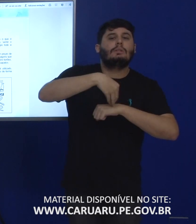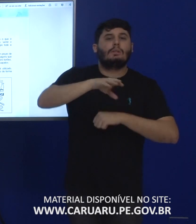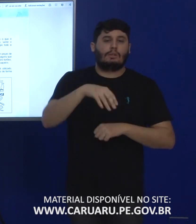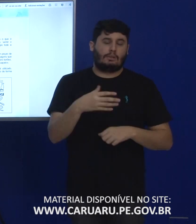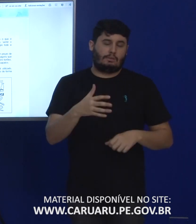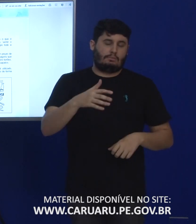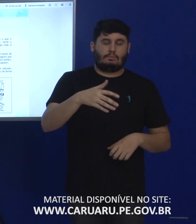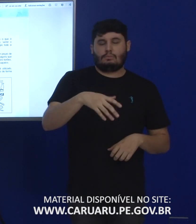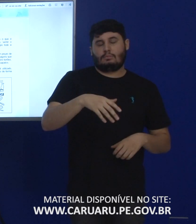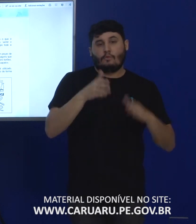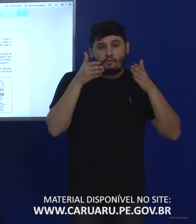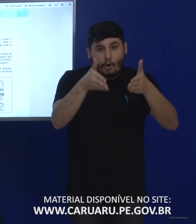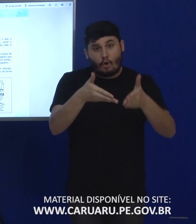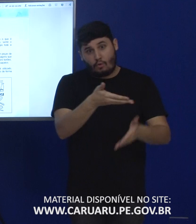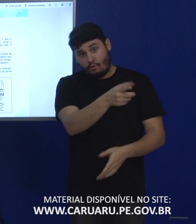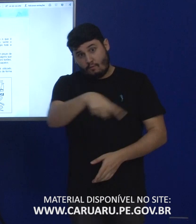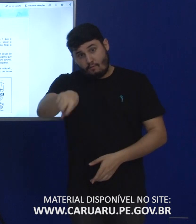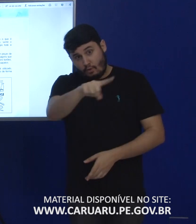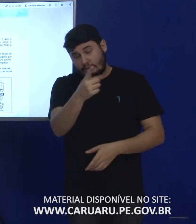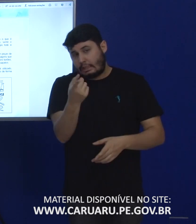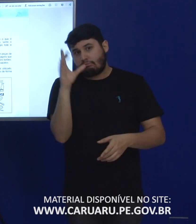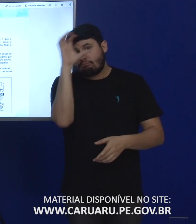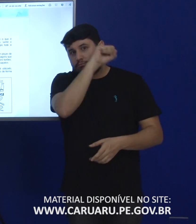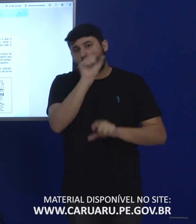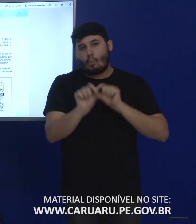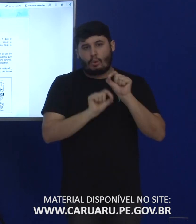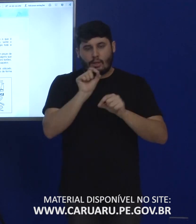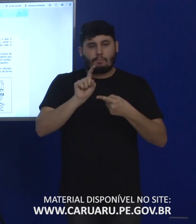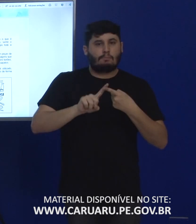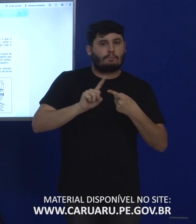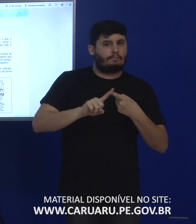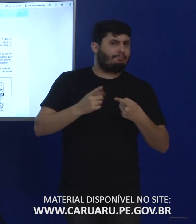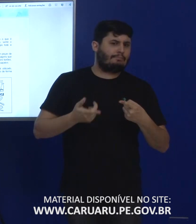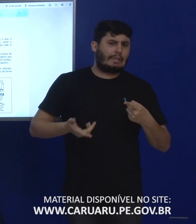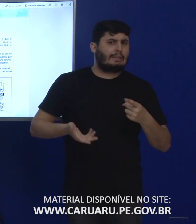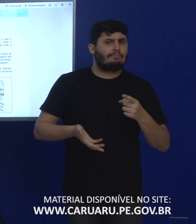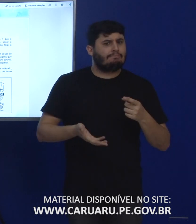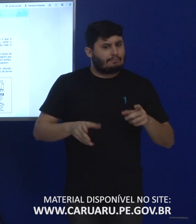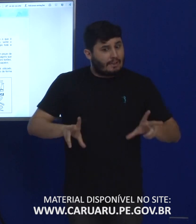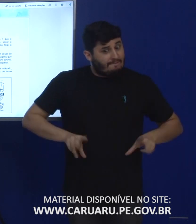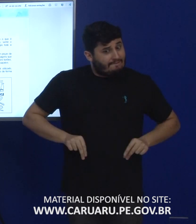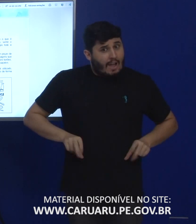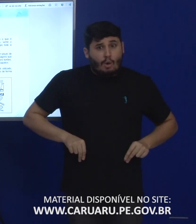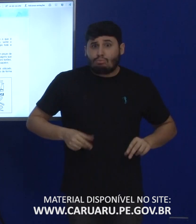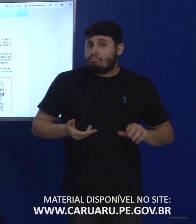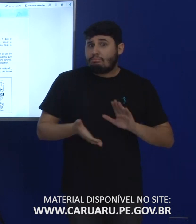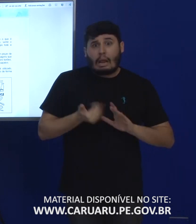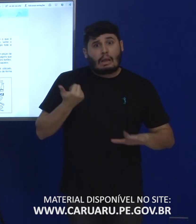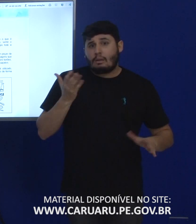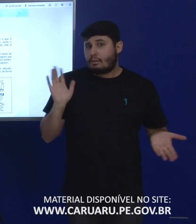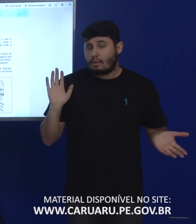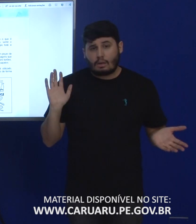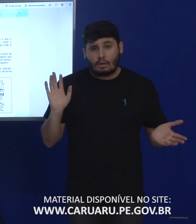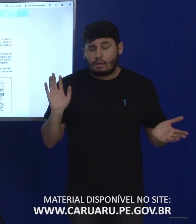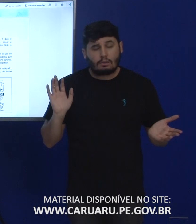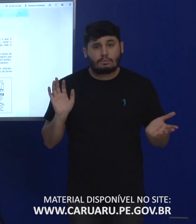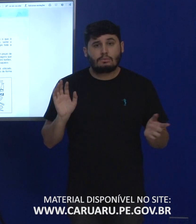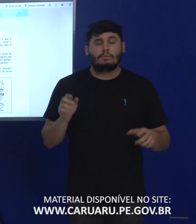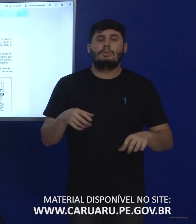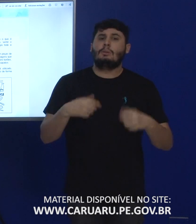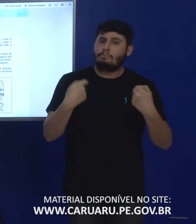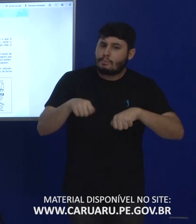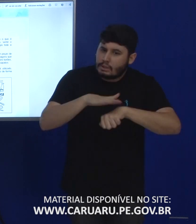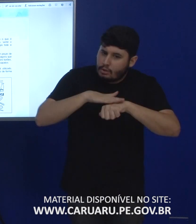gente traz para vocês, né? Primeiro ponto, tirar a fralda. Conversar, mostrar para essa criança que ela